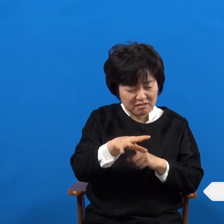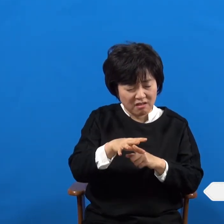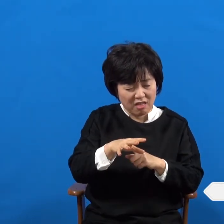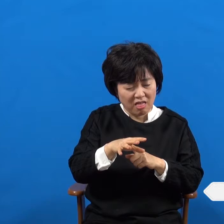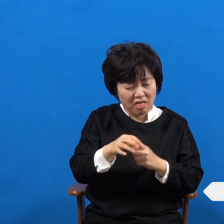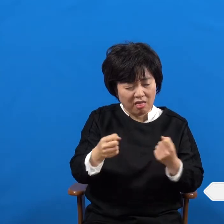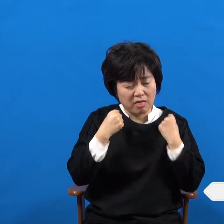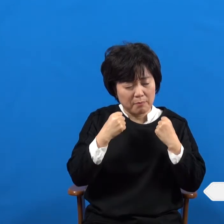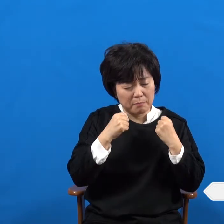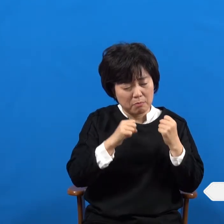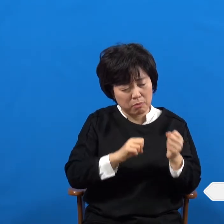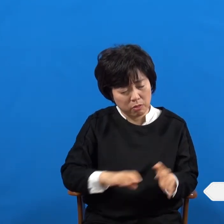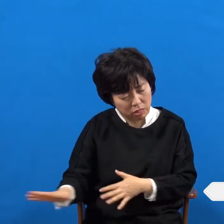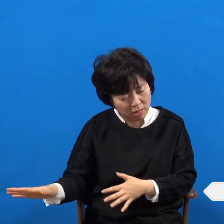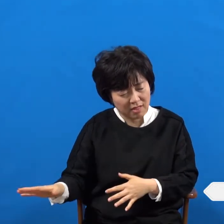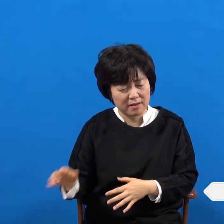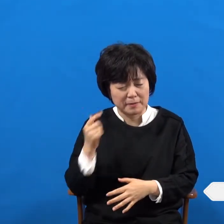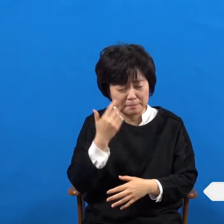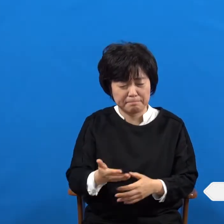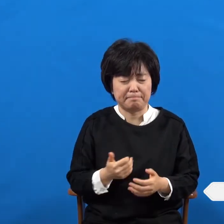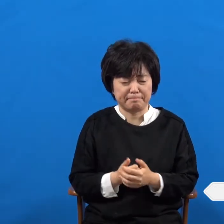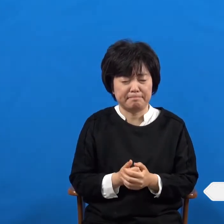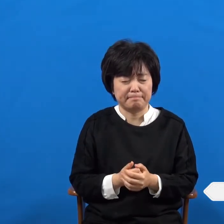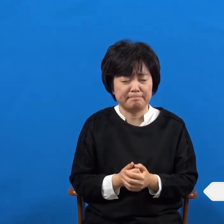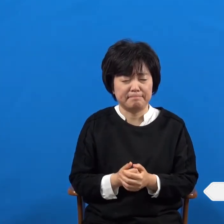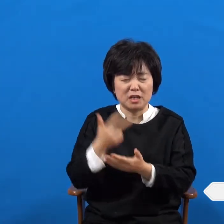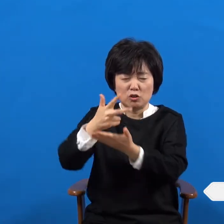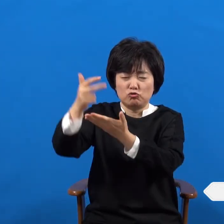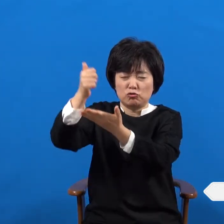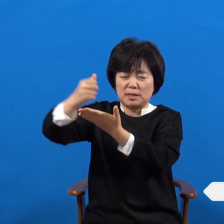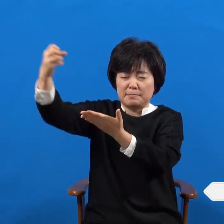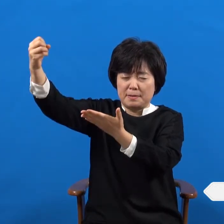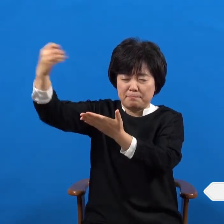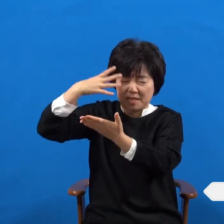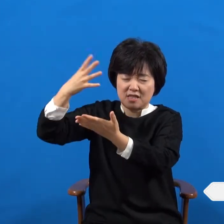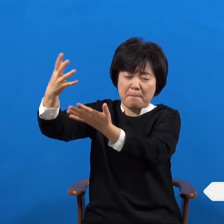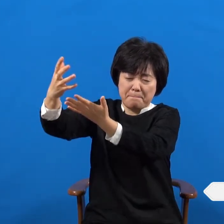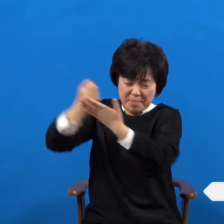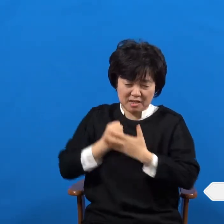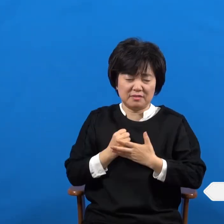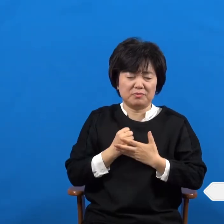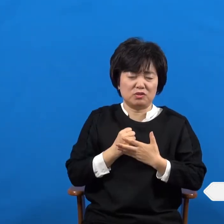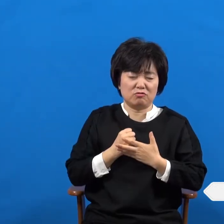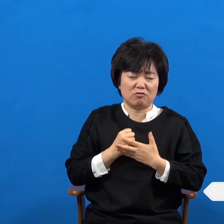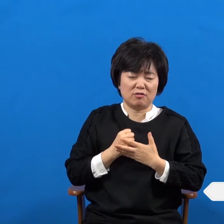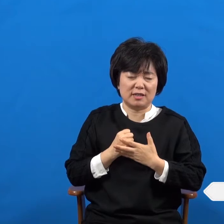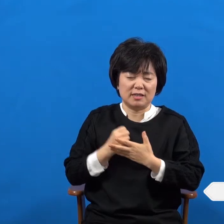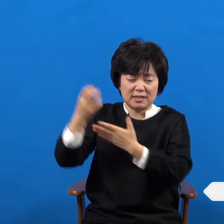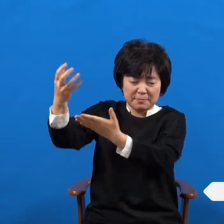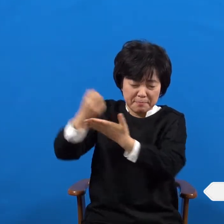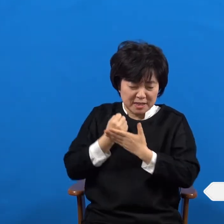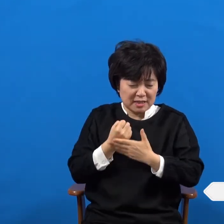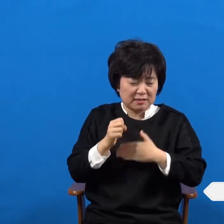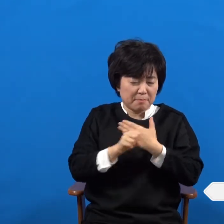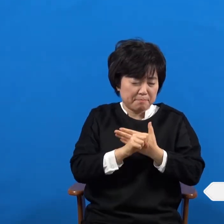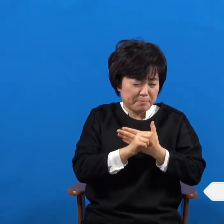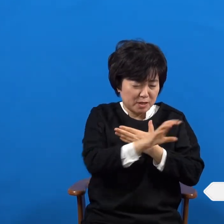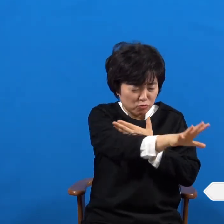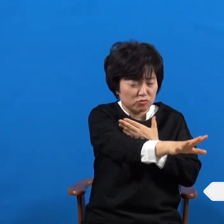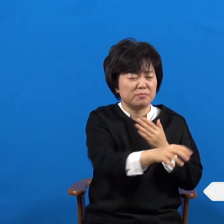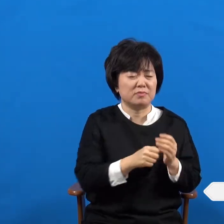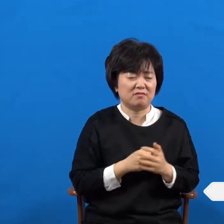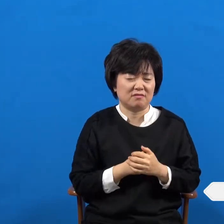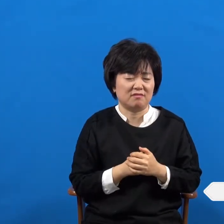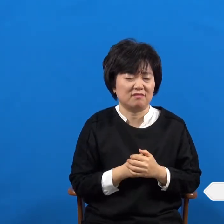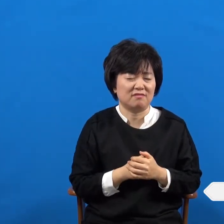잃고 있습니까? 그렇다면 주님의 빛을 받으십시오. 그리고 오늘 그 빛을 비추십시오.